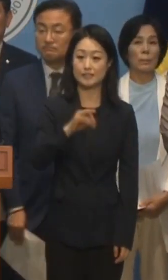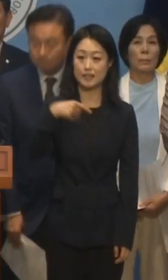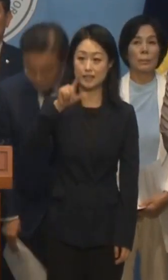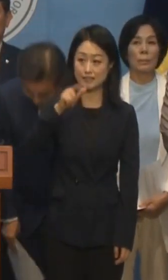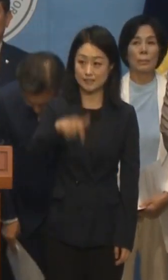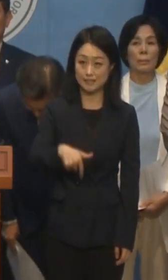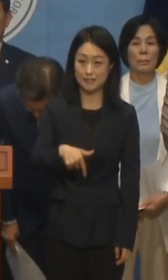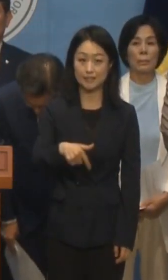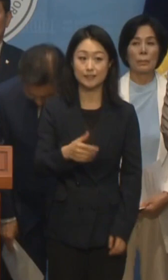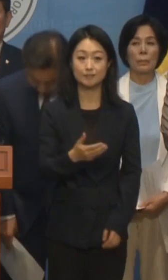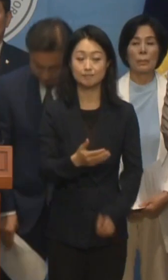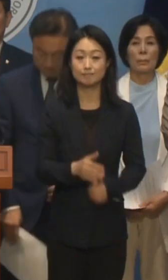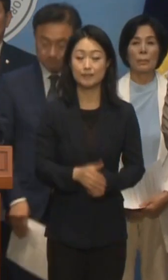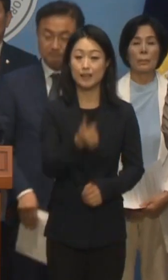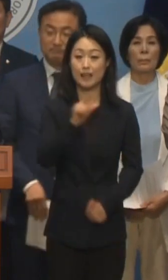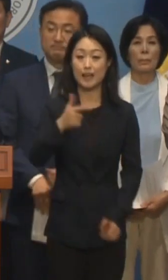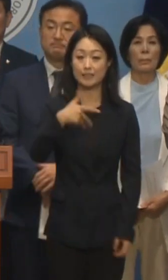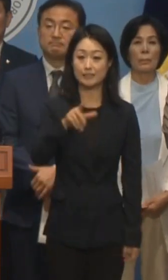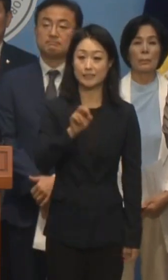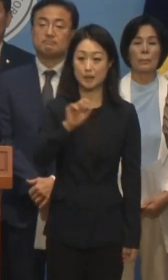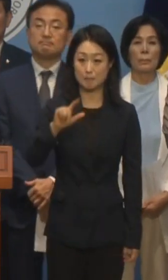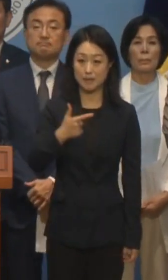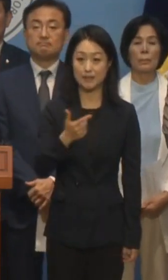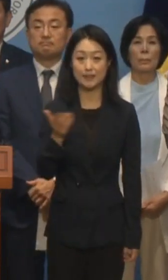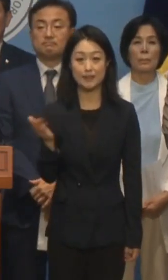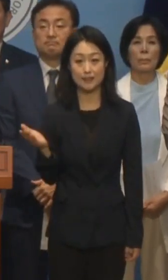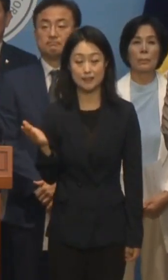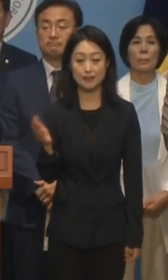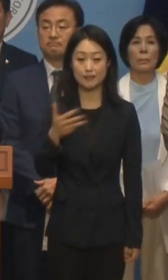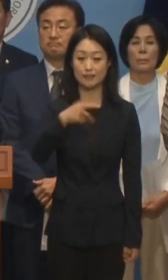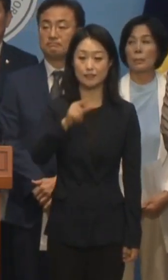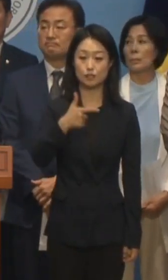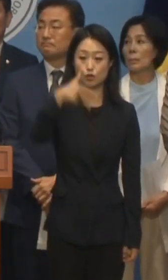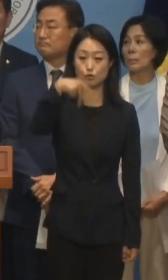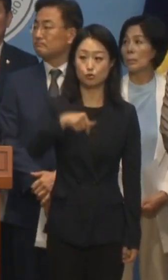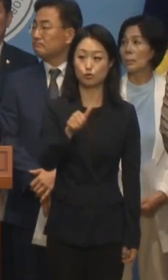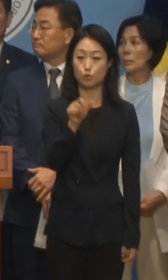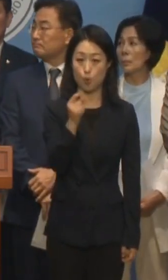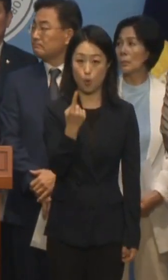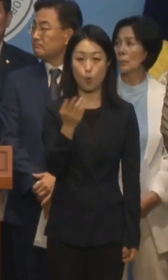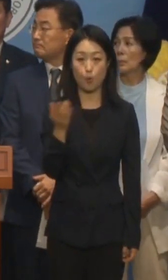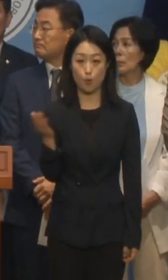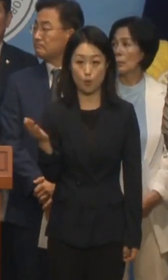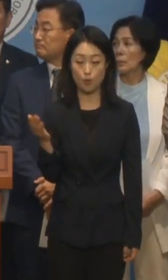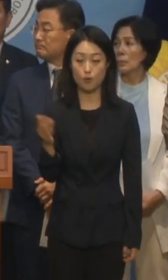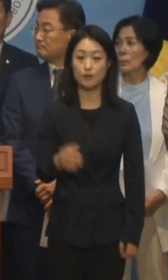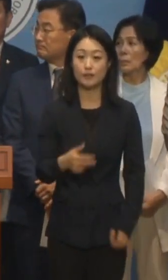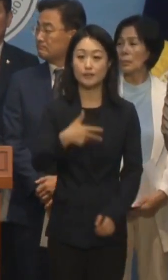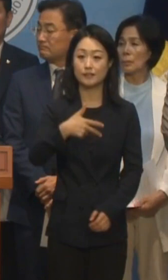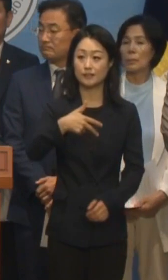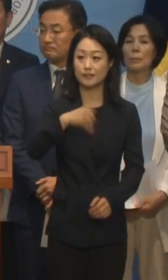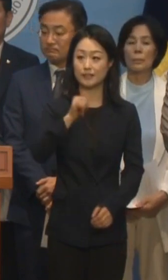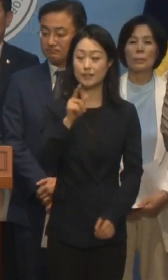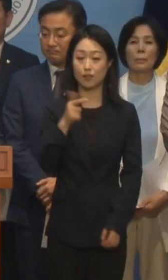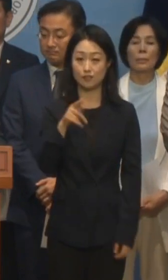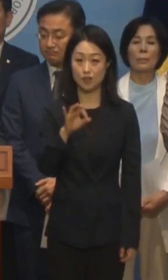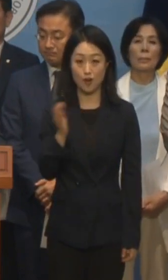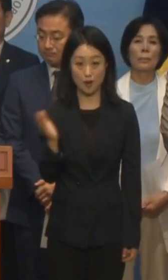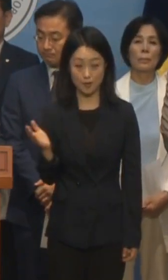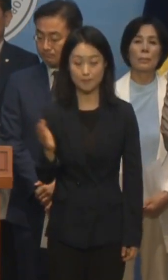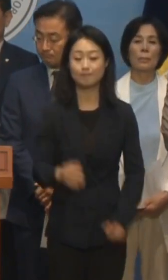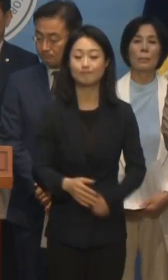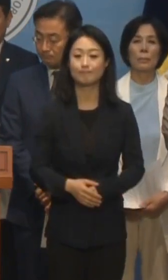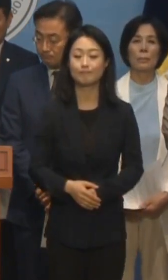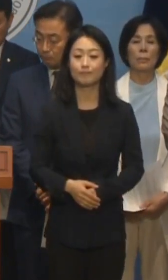의원님, 한창민 의원님, 천준호 의원님, 김현정 의원입니다. 그럼